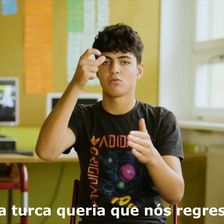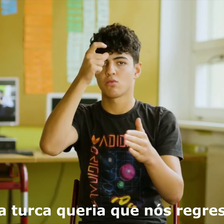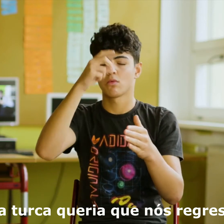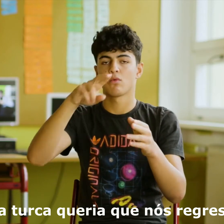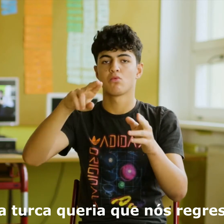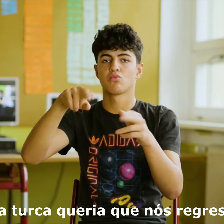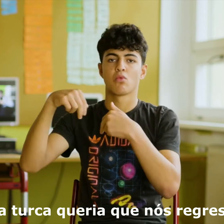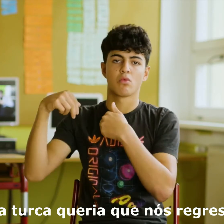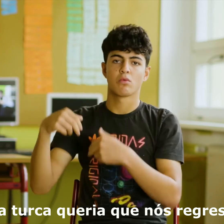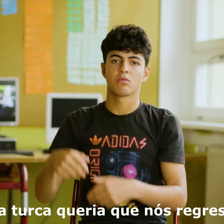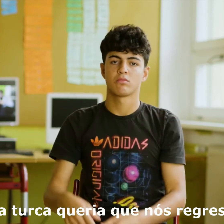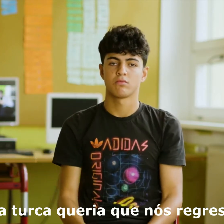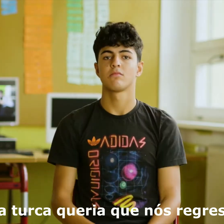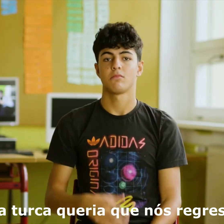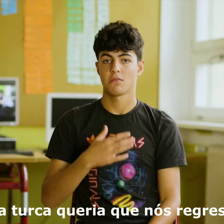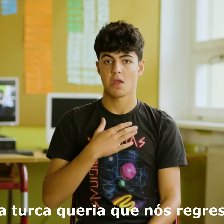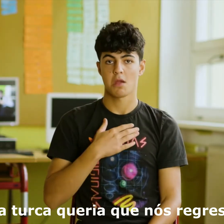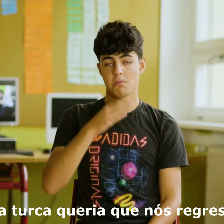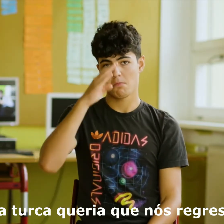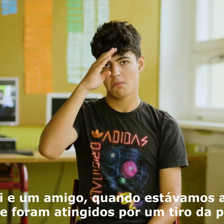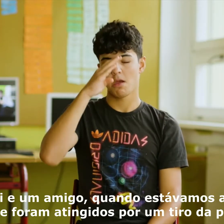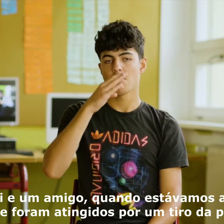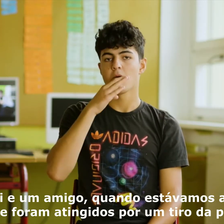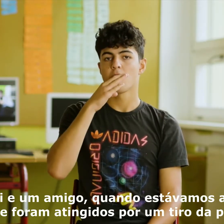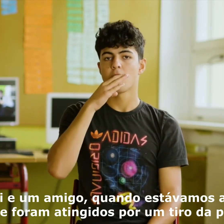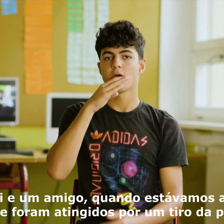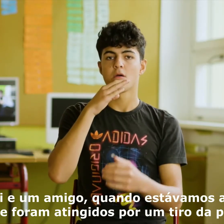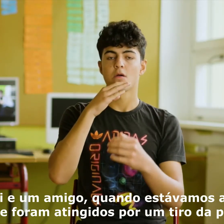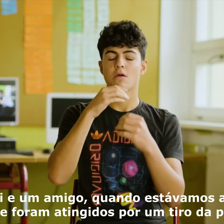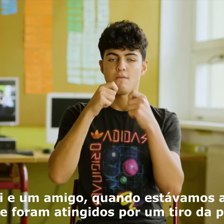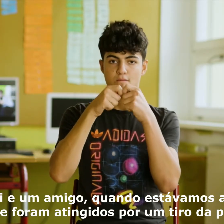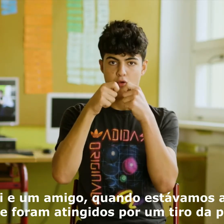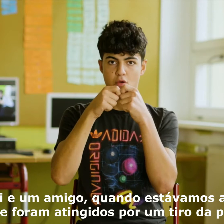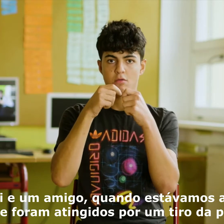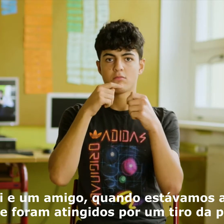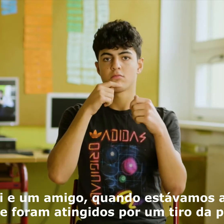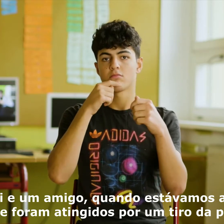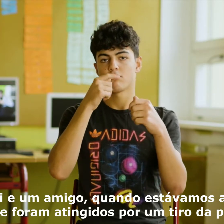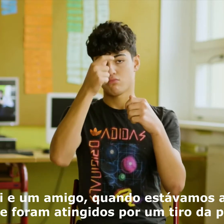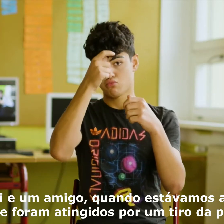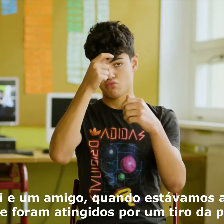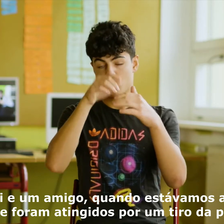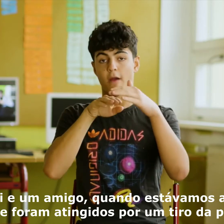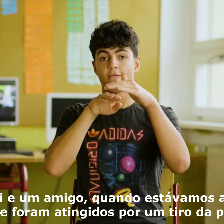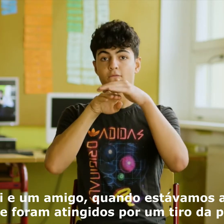Então a polícia da Turquia queria que nós regressássemos. O meu pai e um amigo,